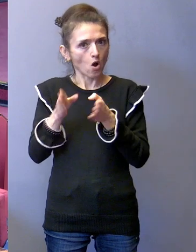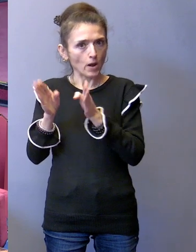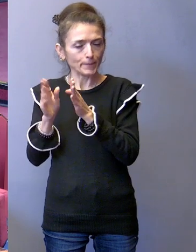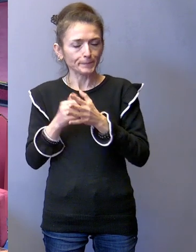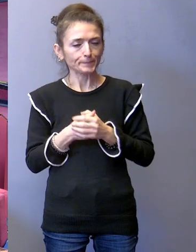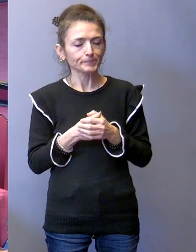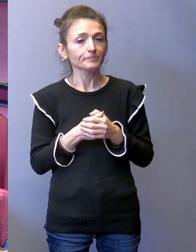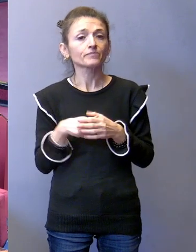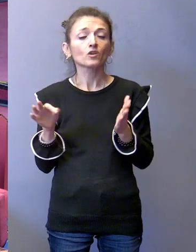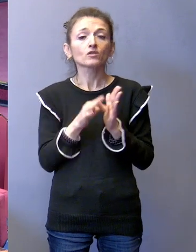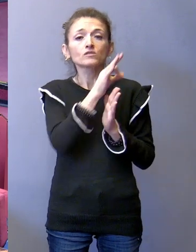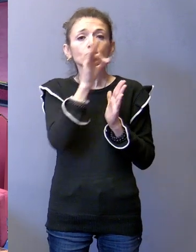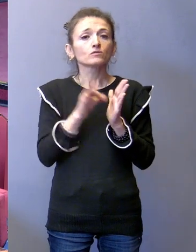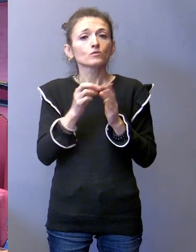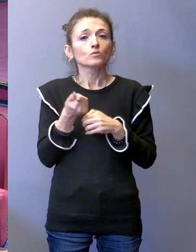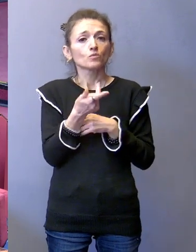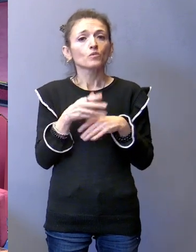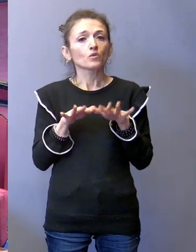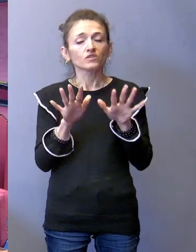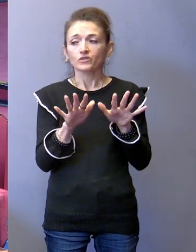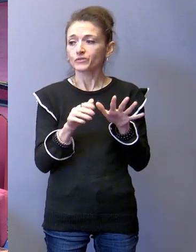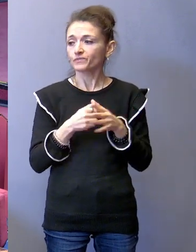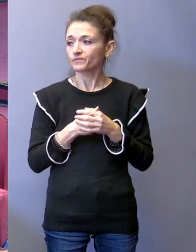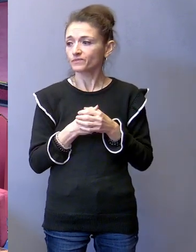Dunque l'ordine del giorno numero 10